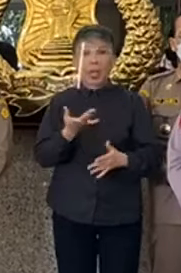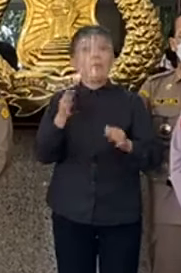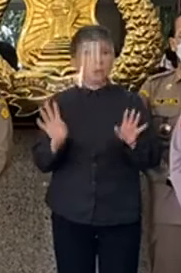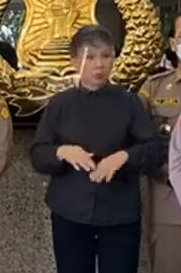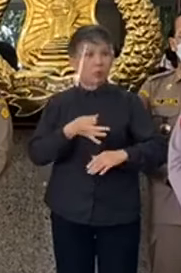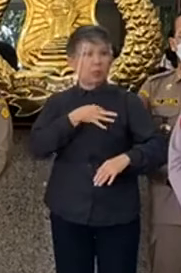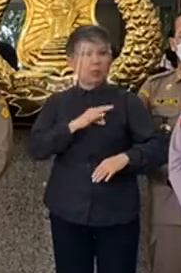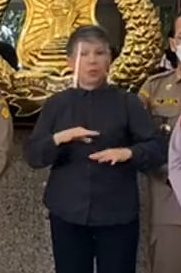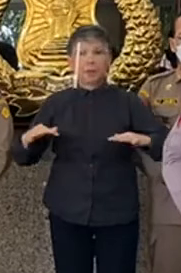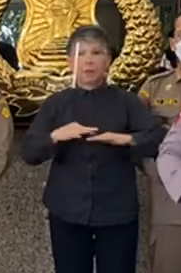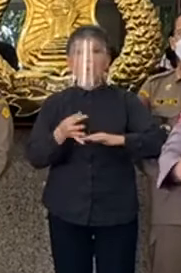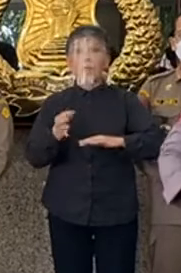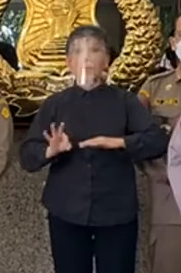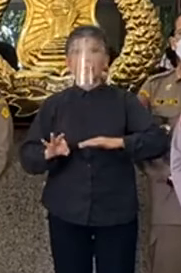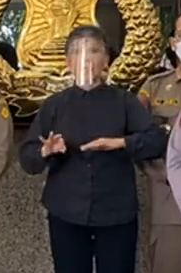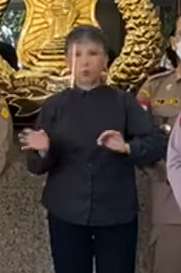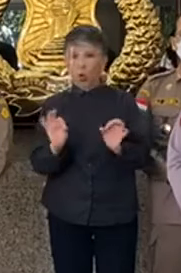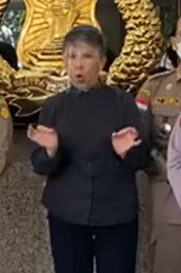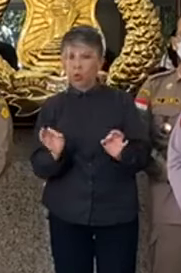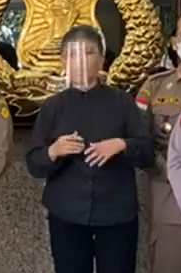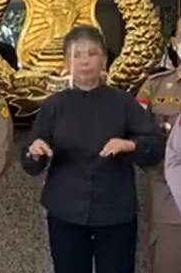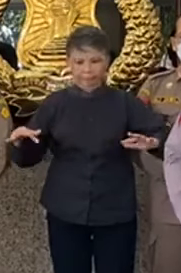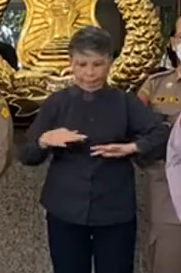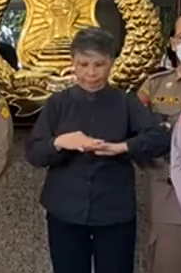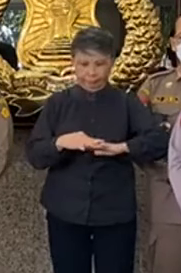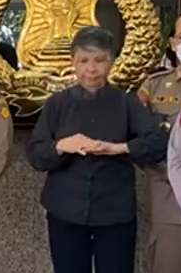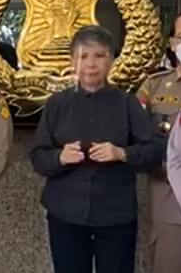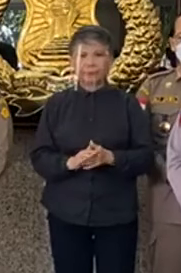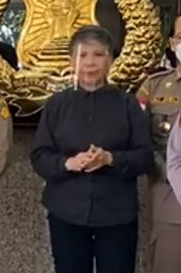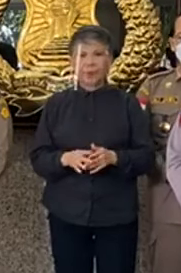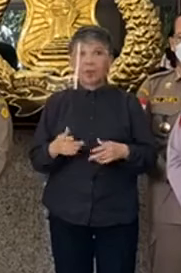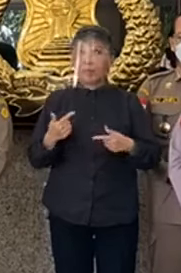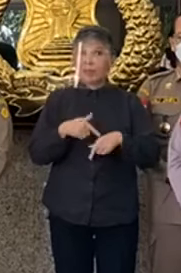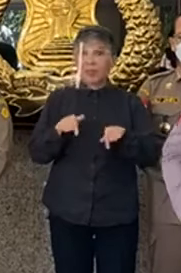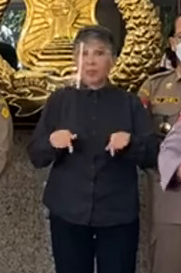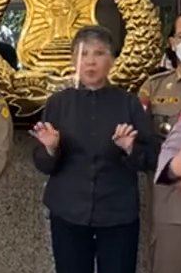memanfaatkan lahan-lahan baru yang saat ini mungkin belum